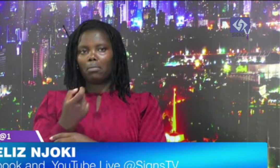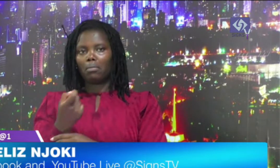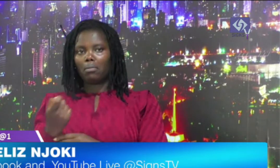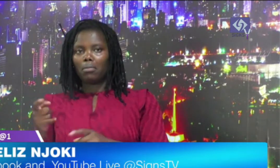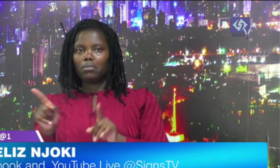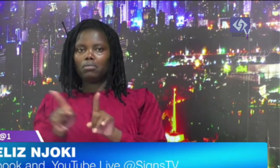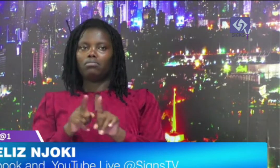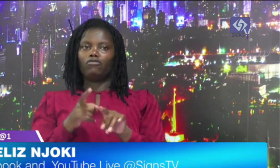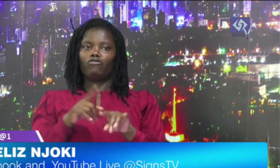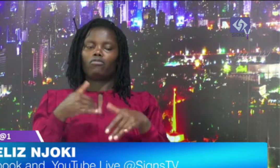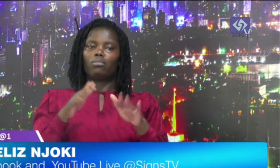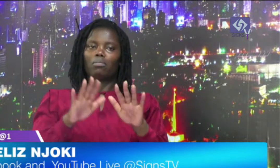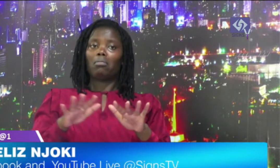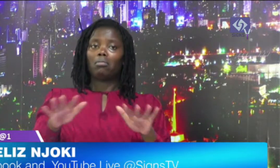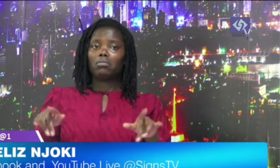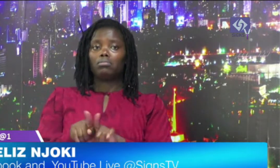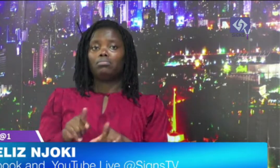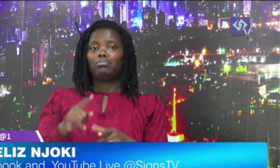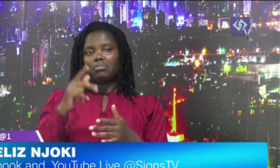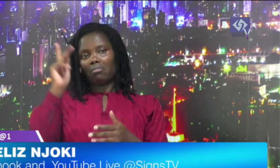market.